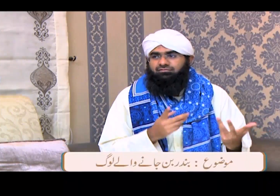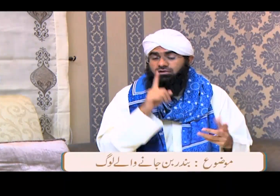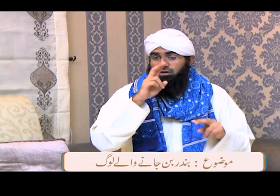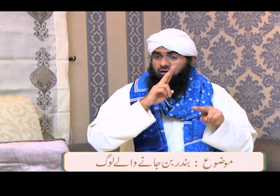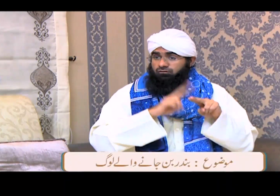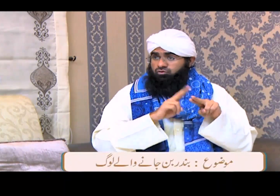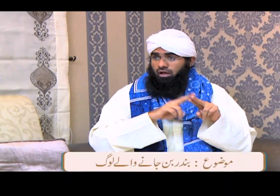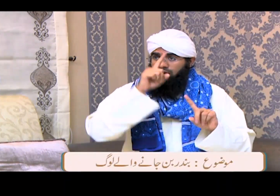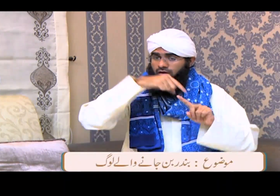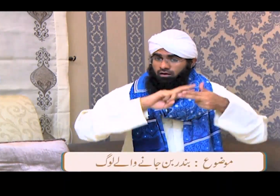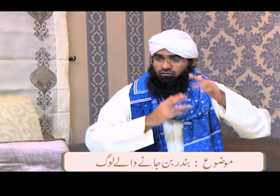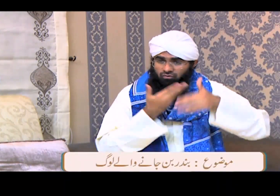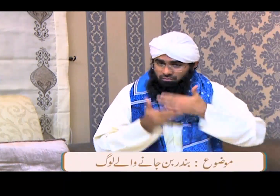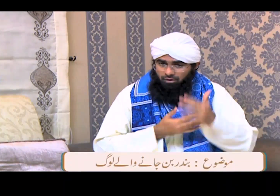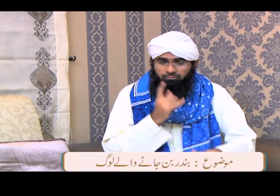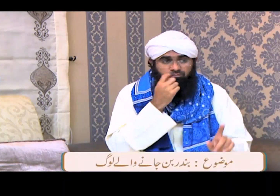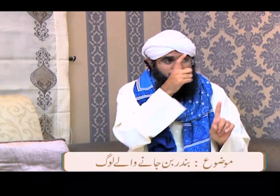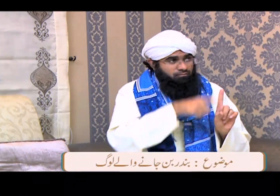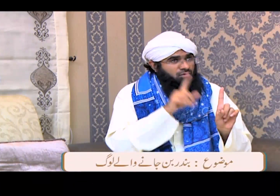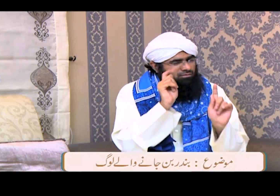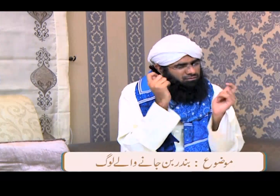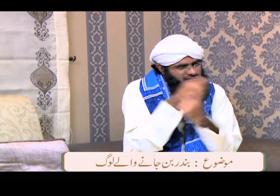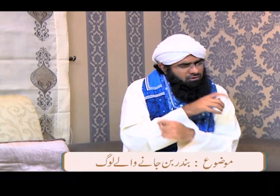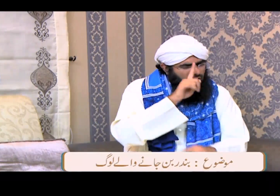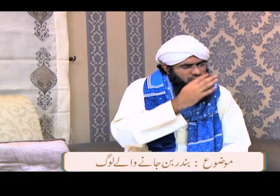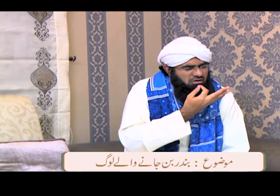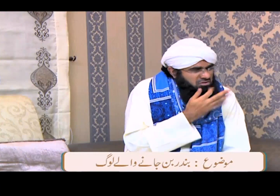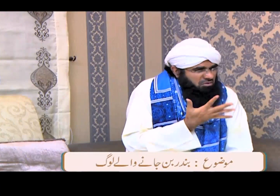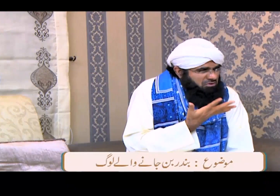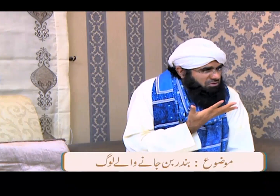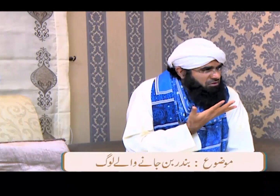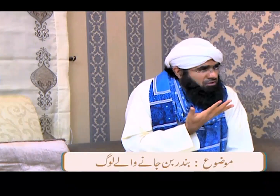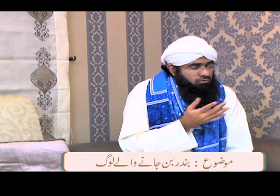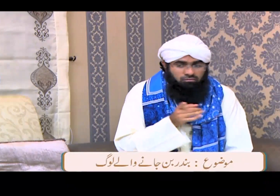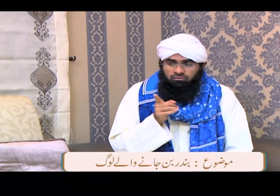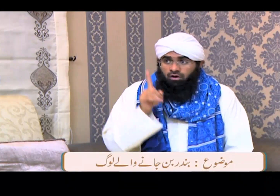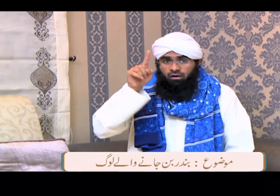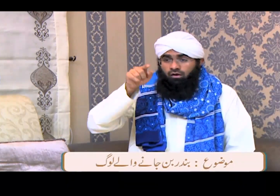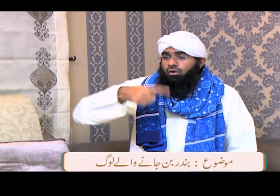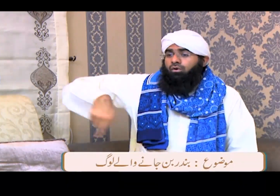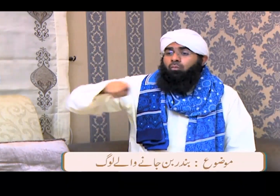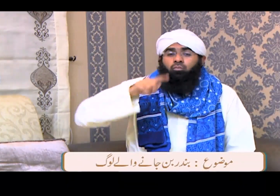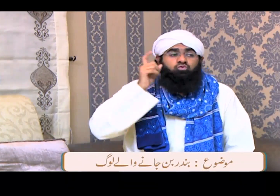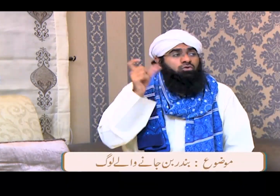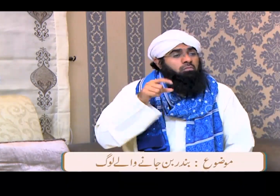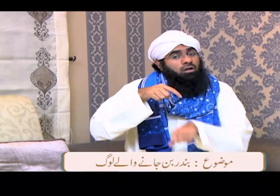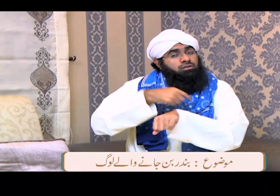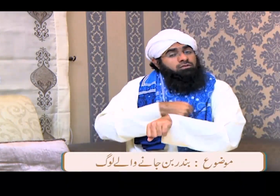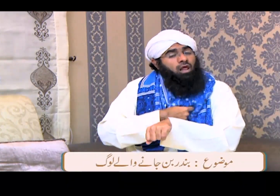عنہ فرماتے ہیں کہ جو بندہ تنہائی میں اللہ پاک کی نافرمانی کرتا ہے، اللہ پاک مؤمنین کے دلوں میں اس کے لیے